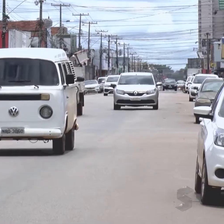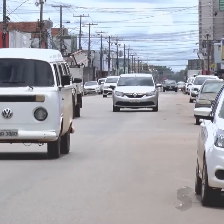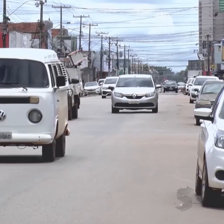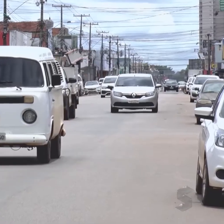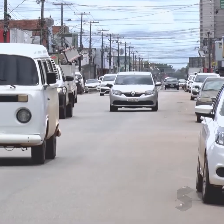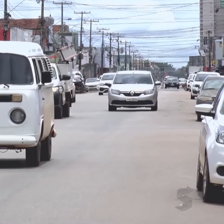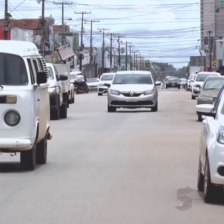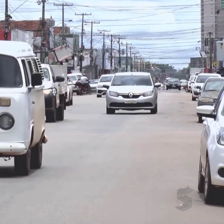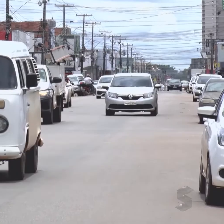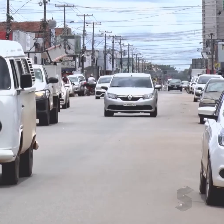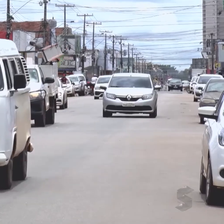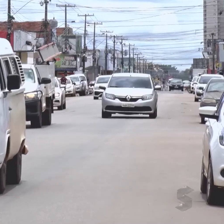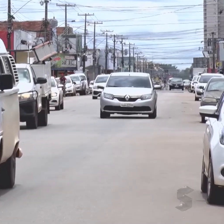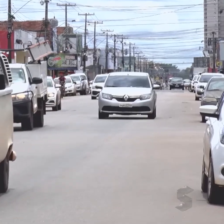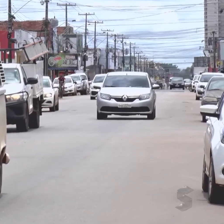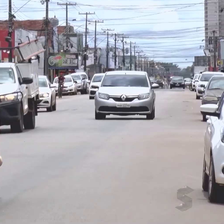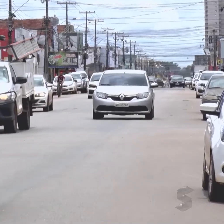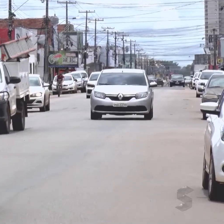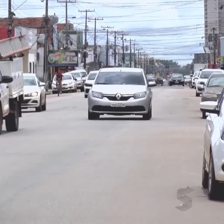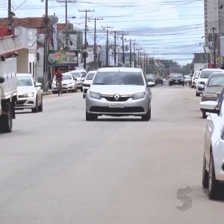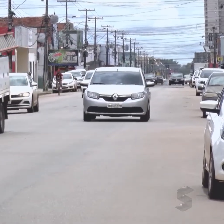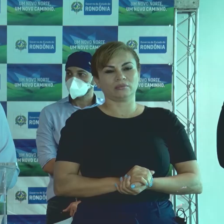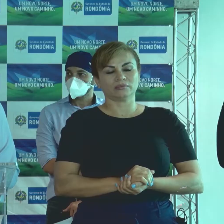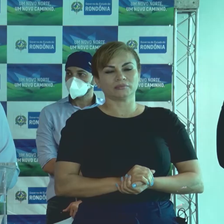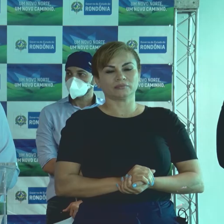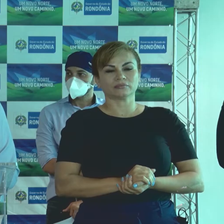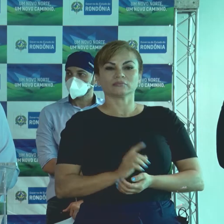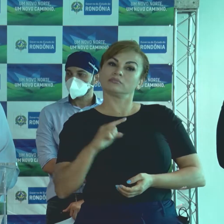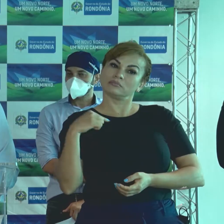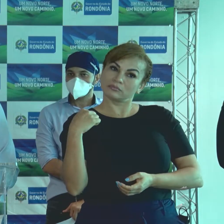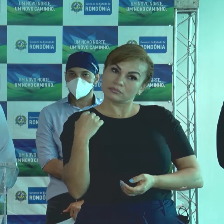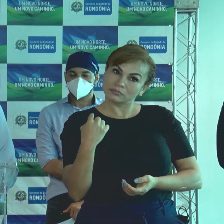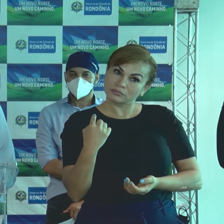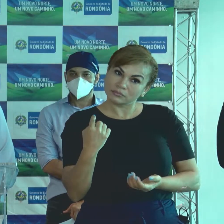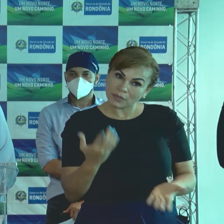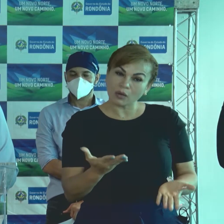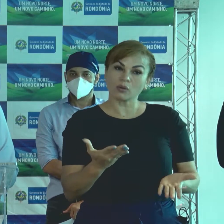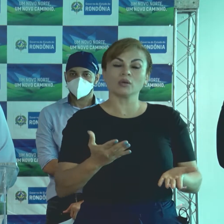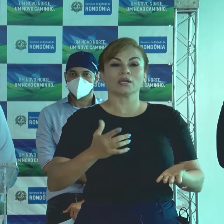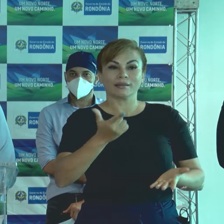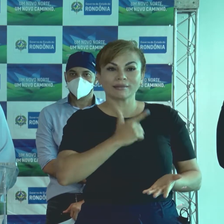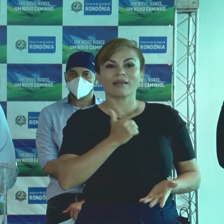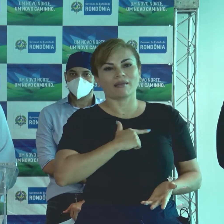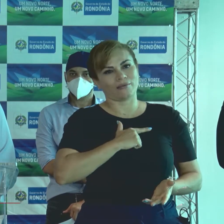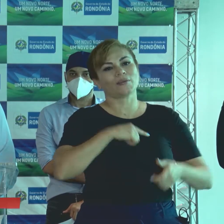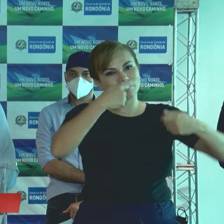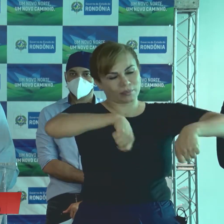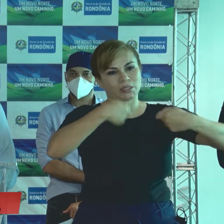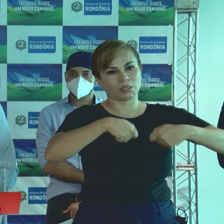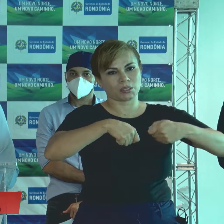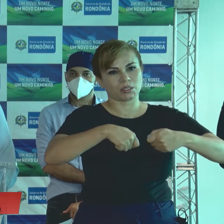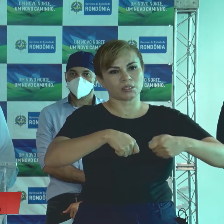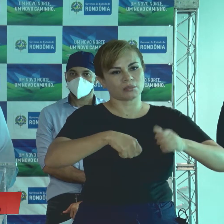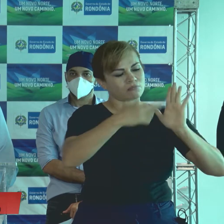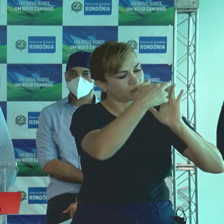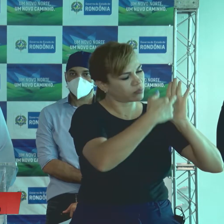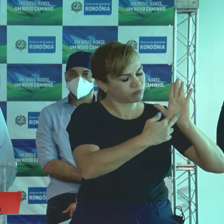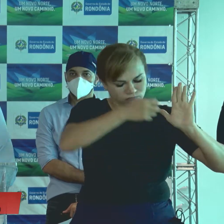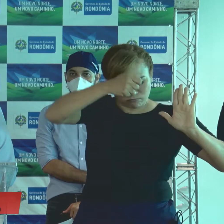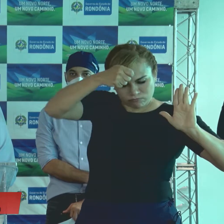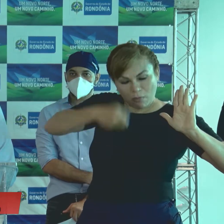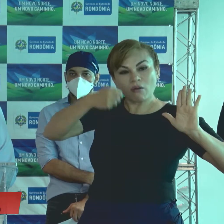fases 1 e 2 do Plano Todos por Rondônia. Houve a necessidade de que o estado adotasse uma medida mais rígida.